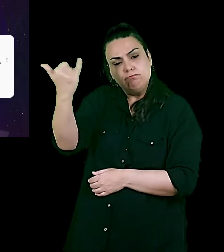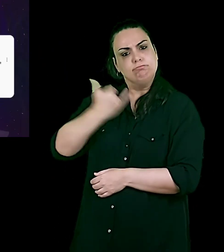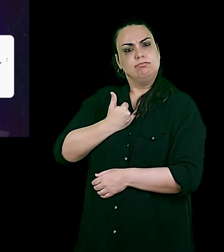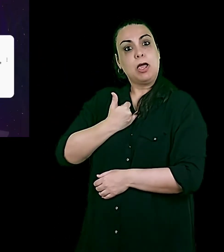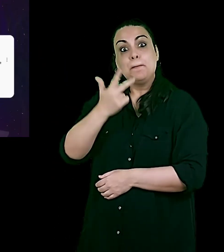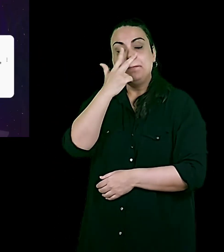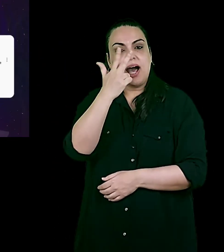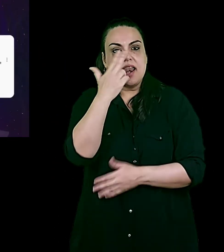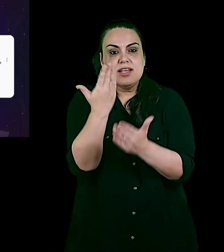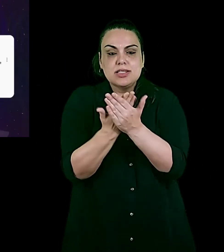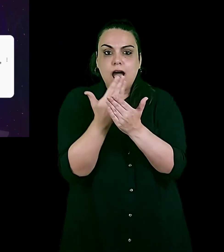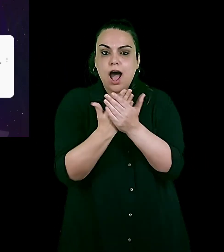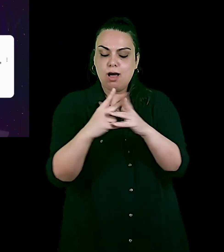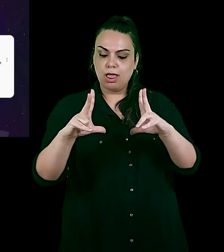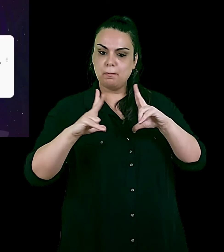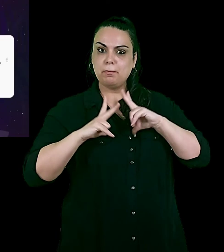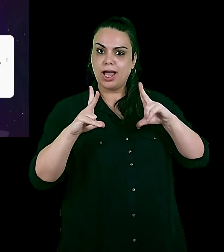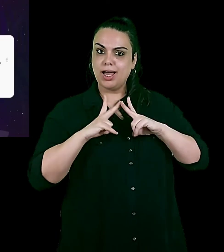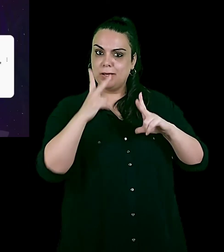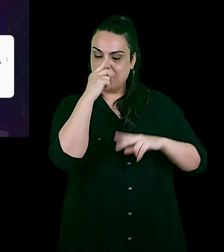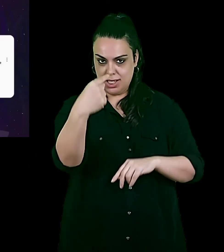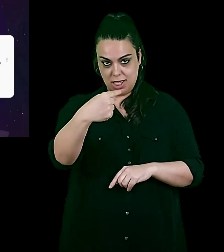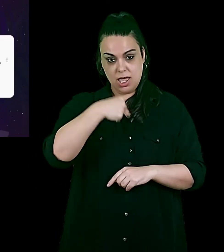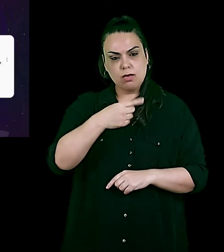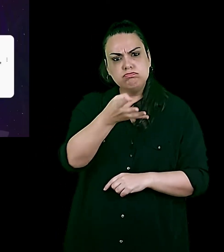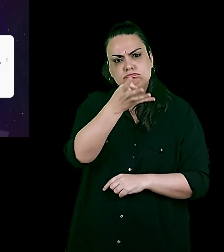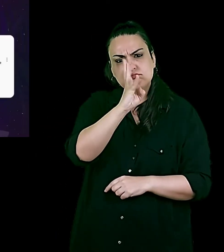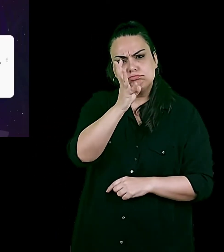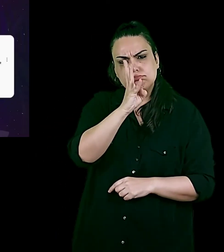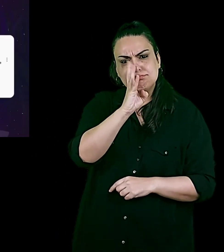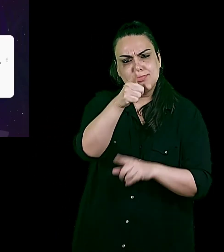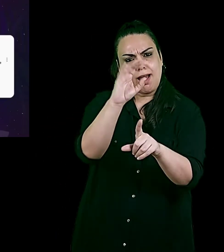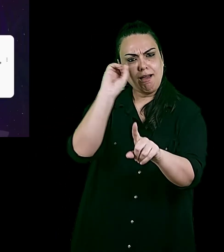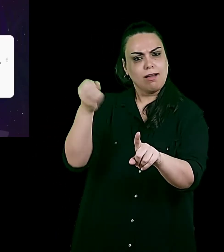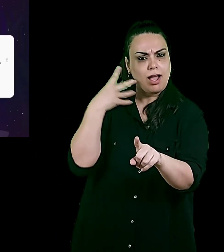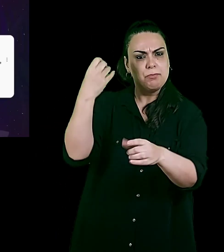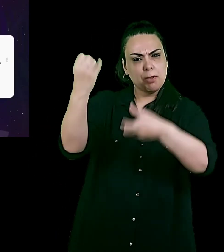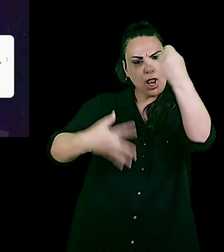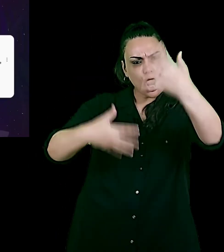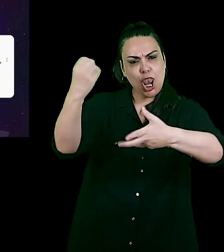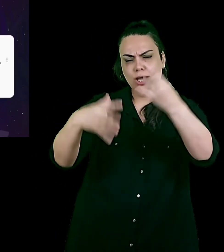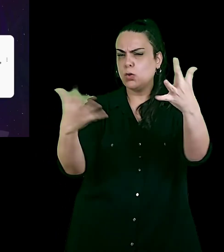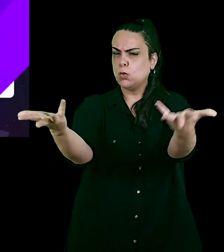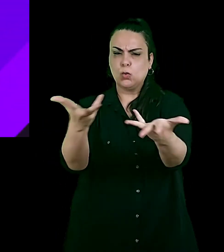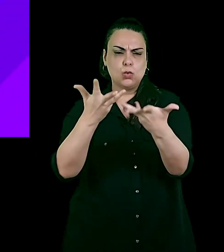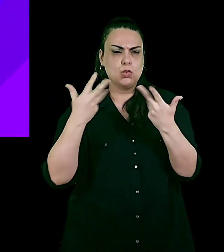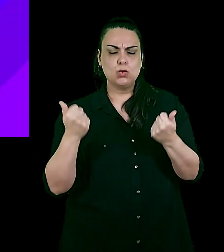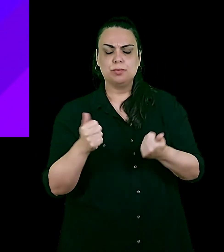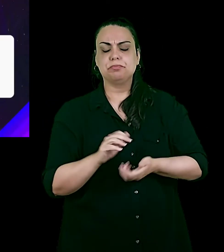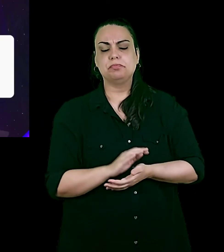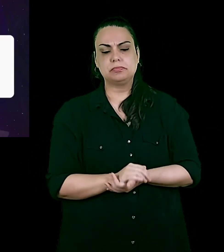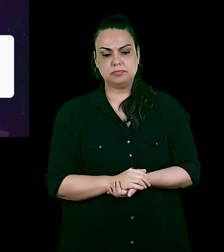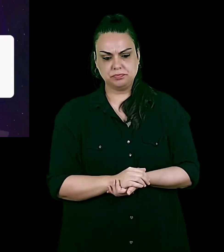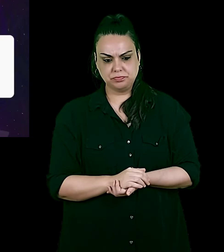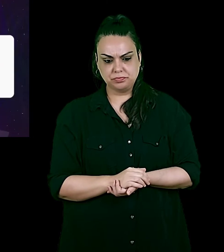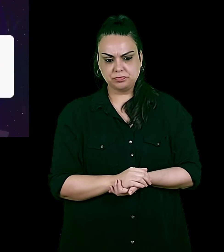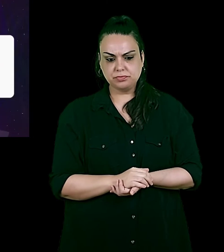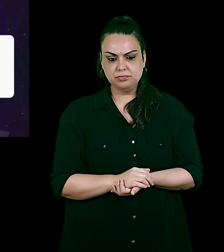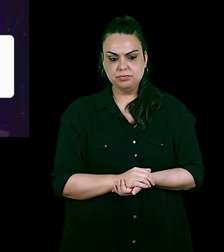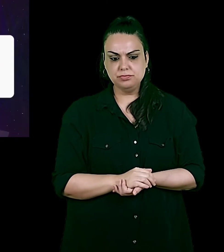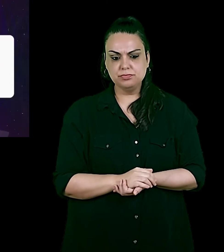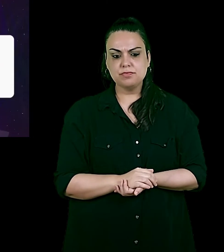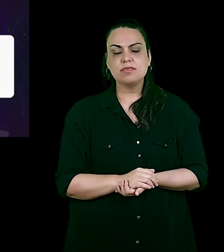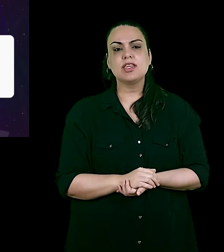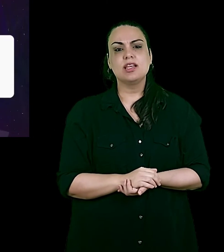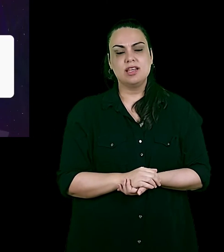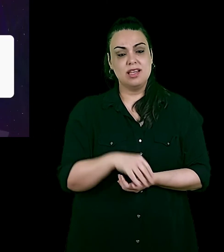comigo. Parecia até uma aula particular, onde só tinha eu ouvindo e ela falando. Meu Deus, tremendo.